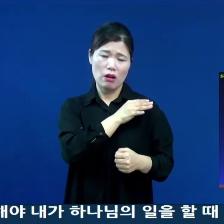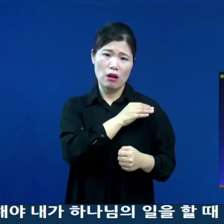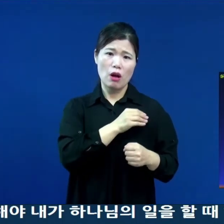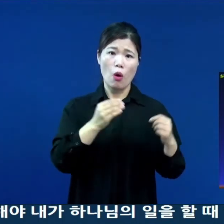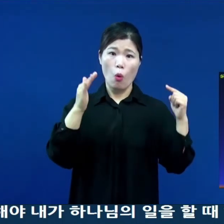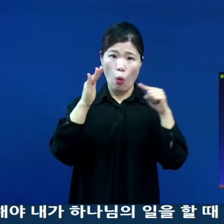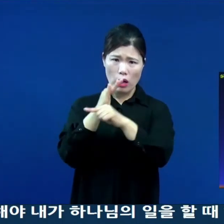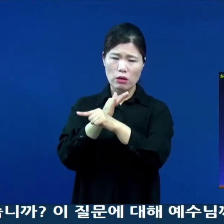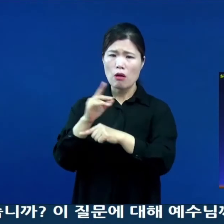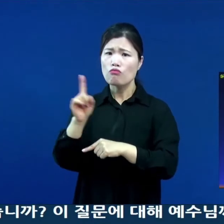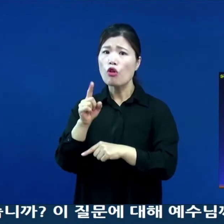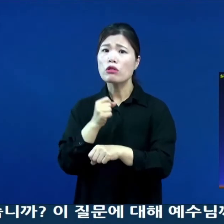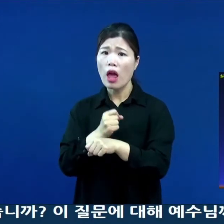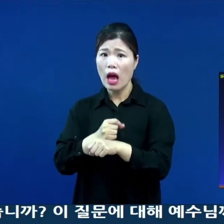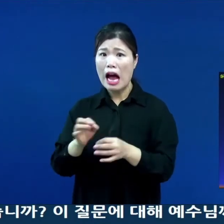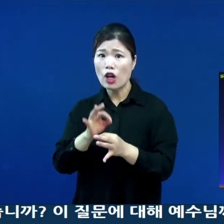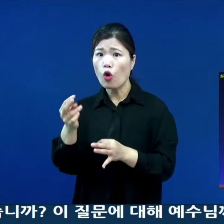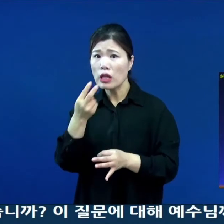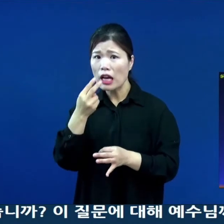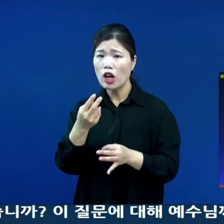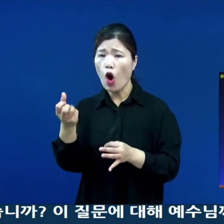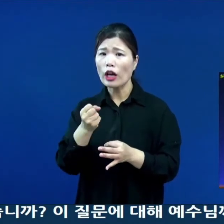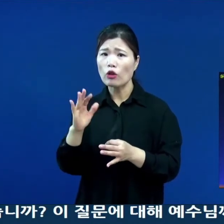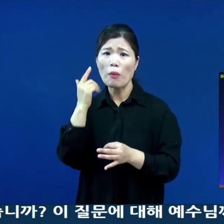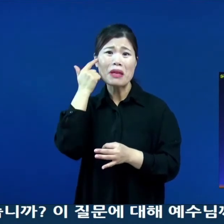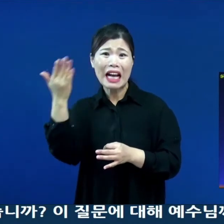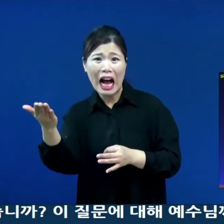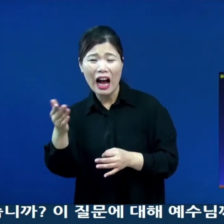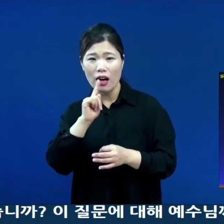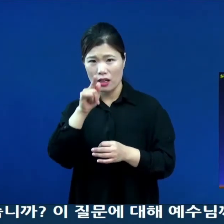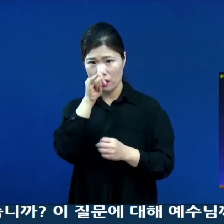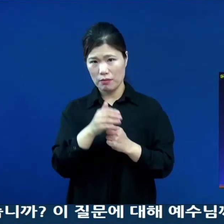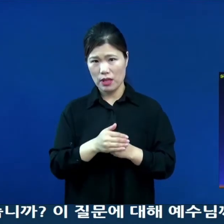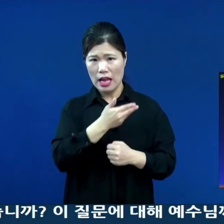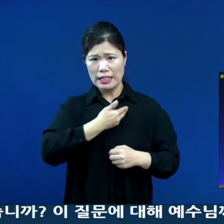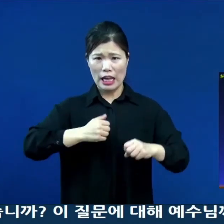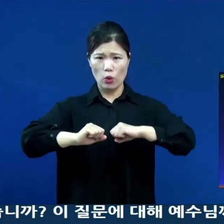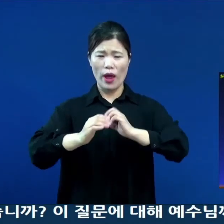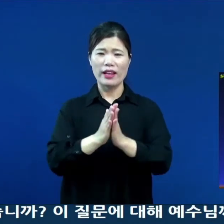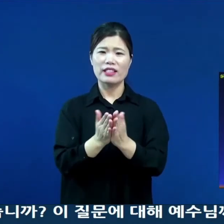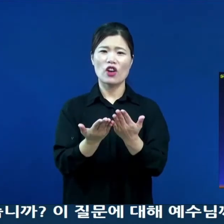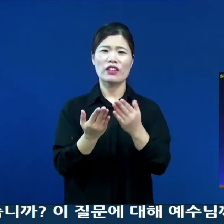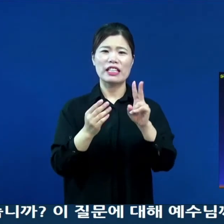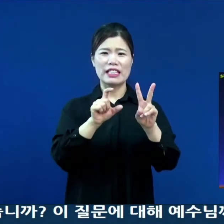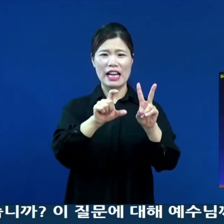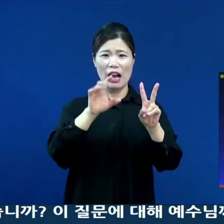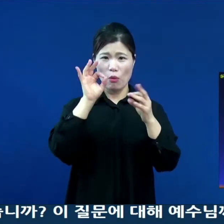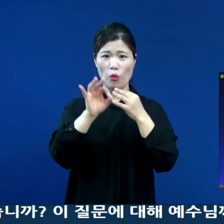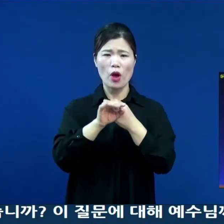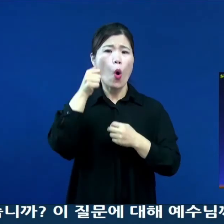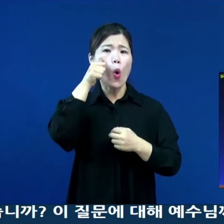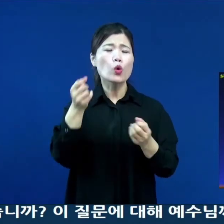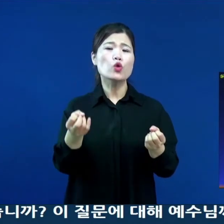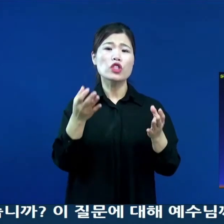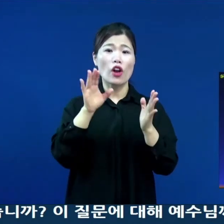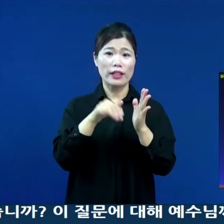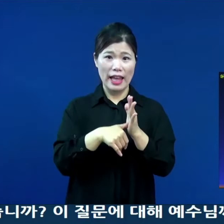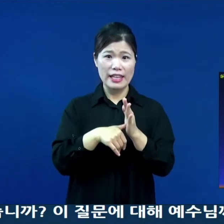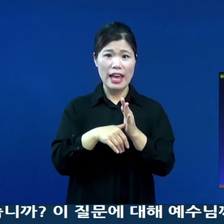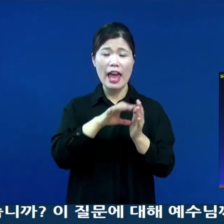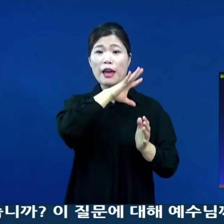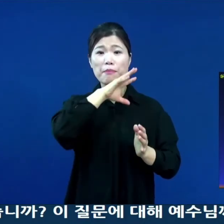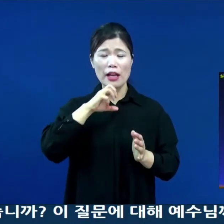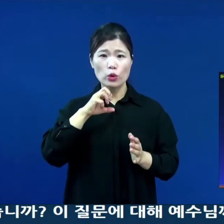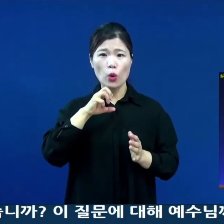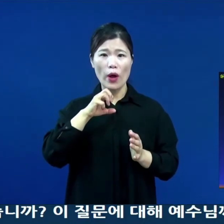얻습니까? 그 질문이랑 같은 맥에 있는 겁니다. 사도행전 2장에서 오순절 설교 때 베드로의